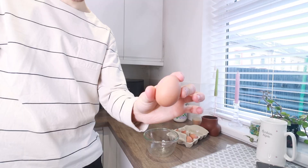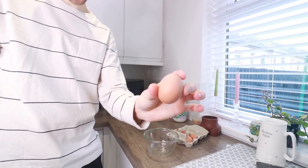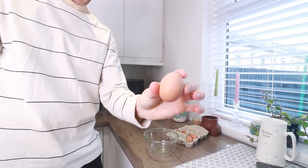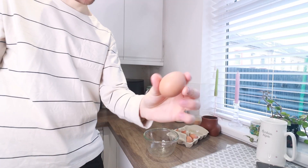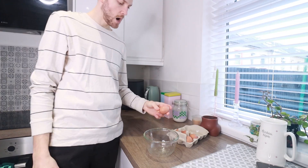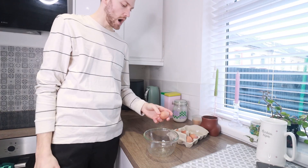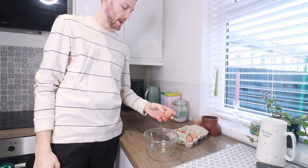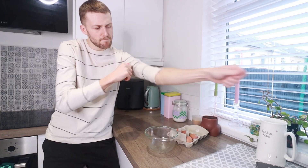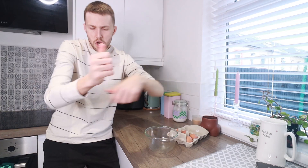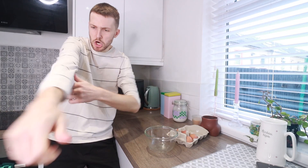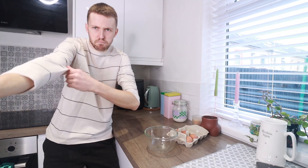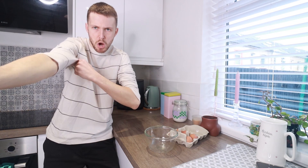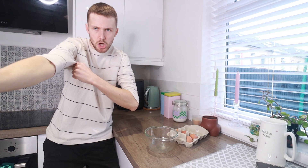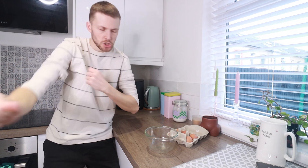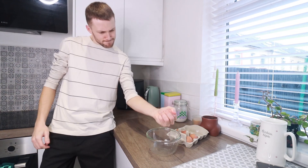Oi! Oi! Bush, bosh.